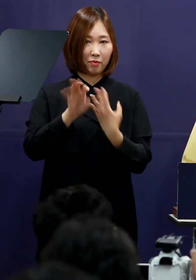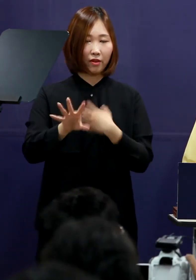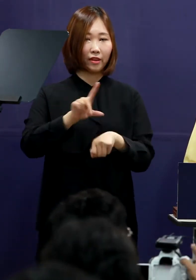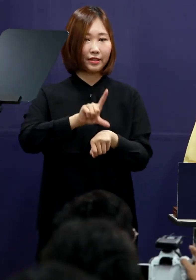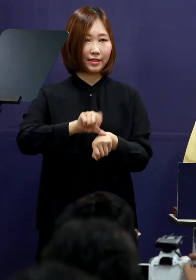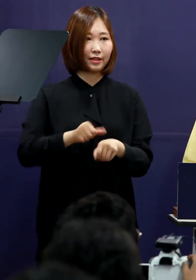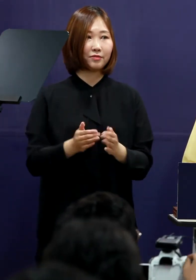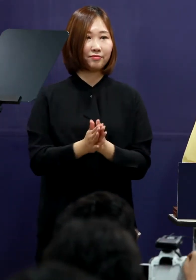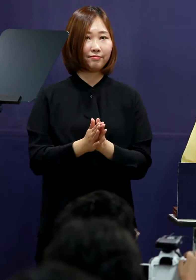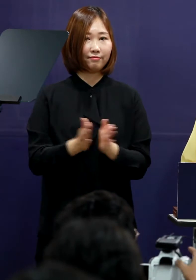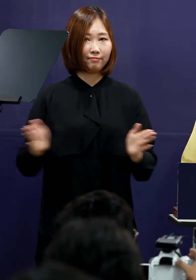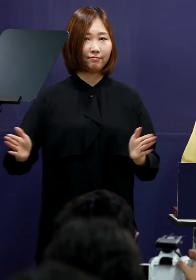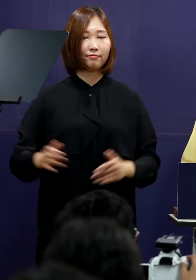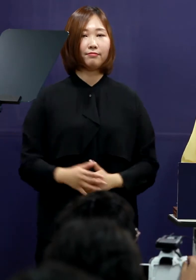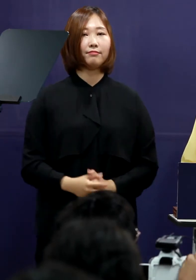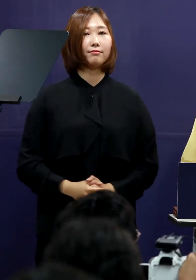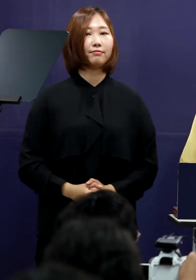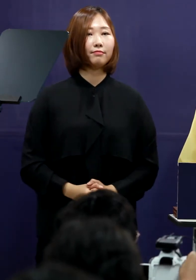있습니다.